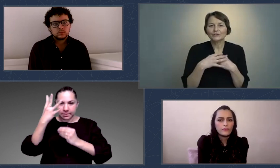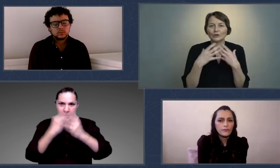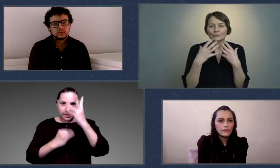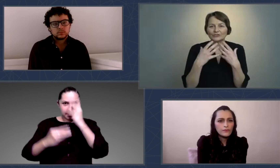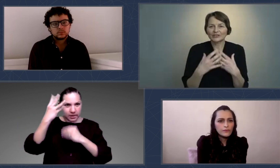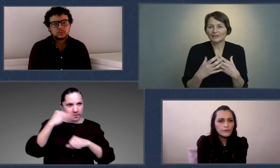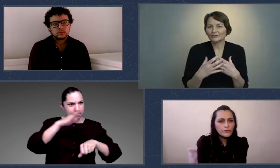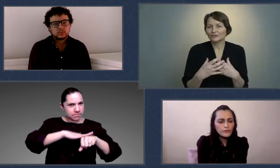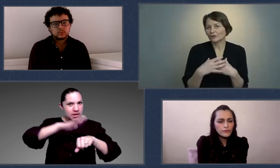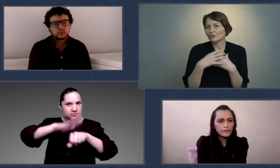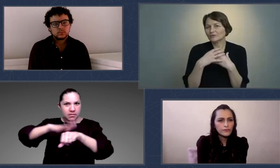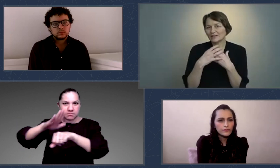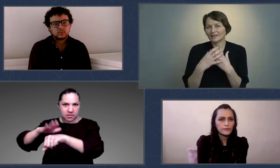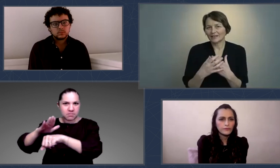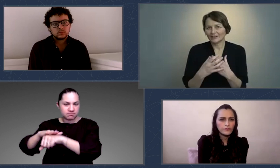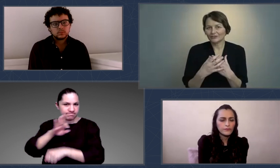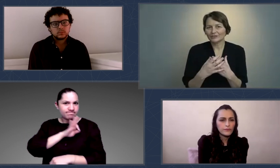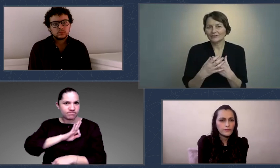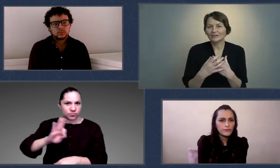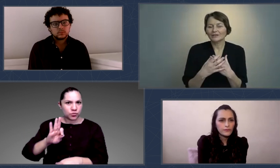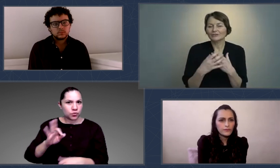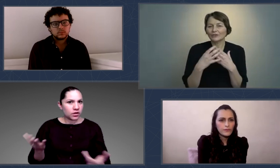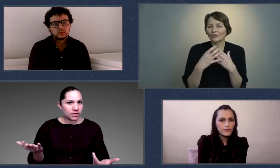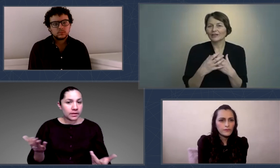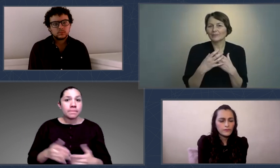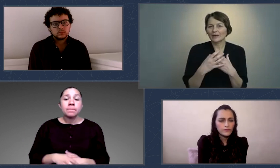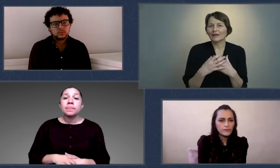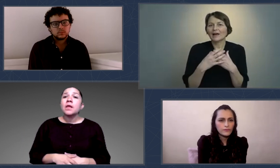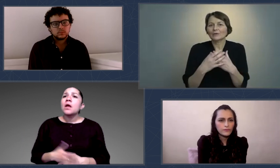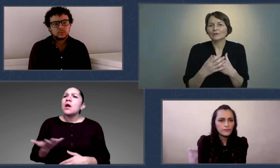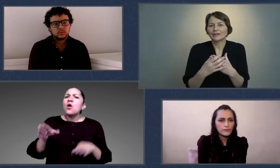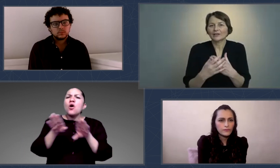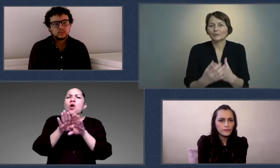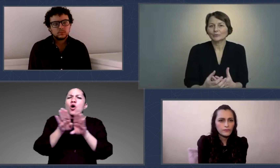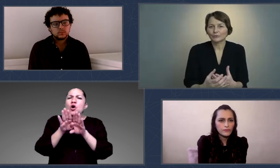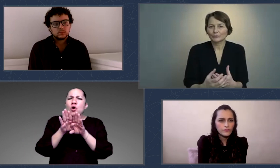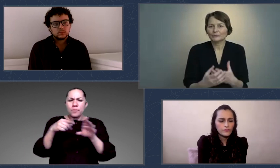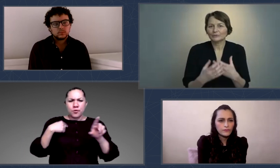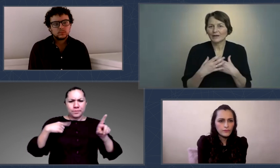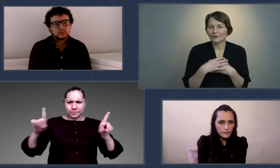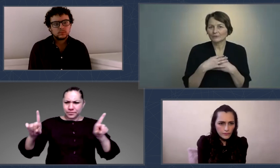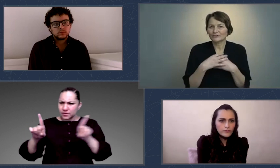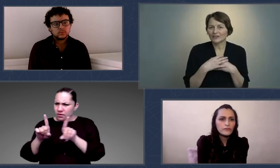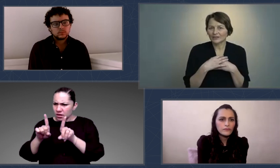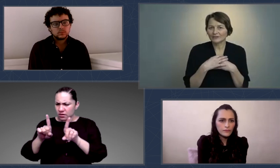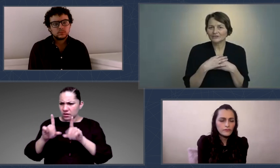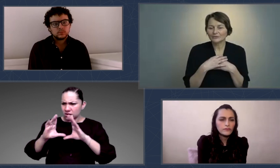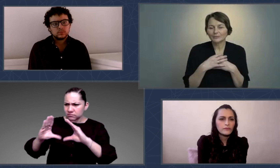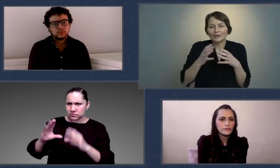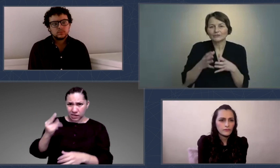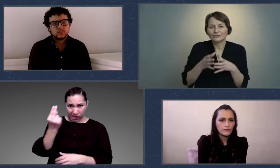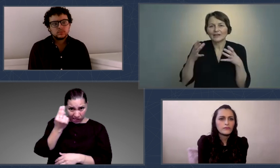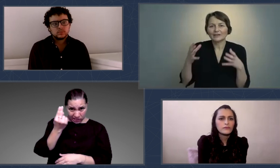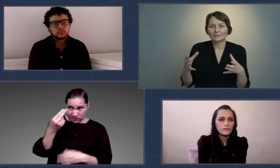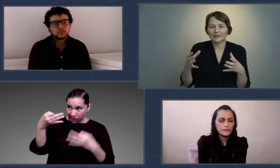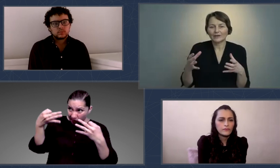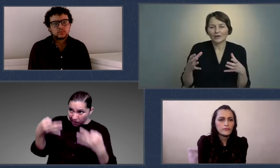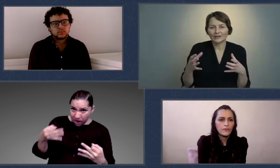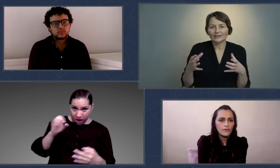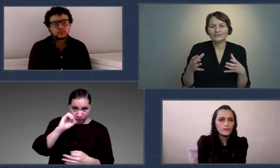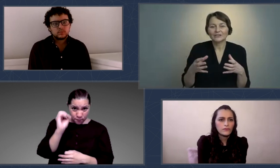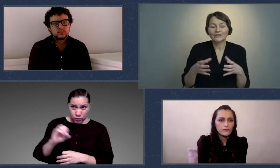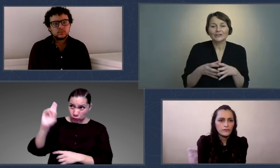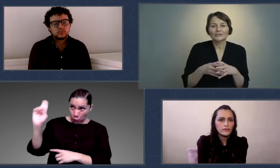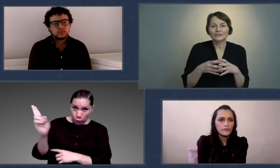para que la mentoría tenga lugar, no se necesita una universidad, se necesita